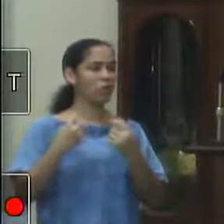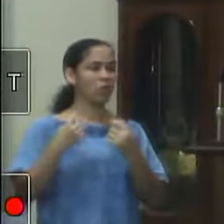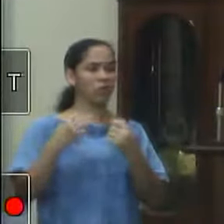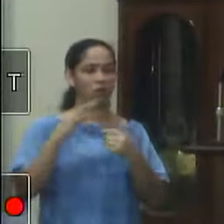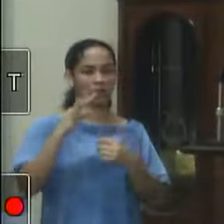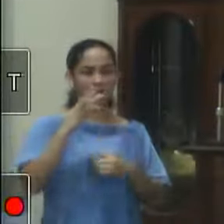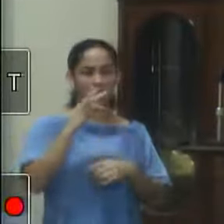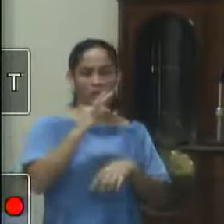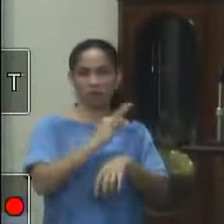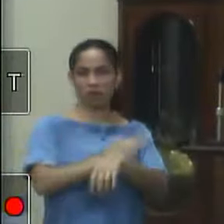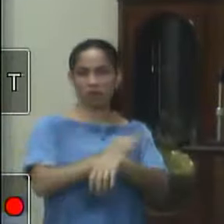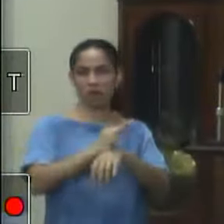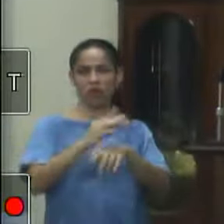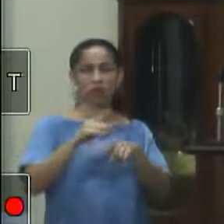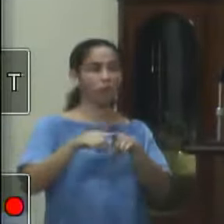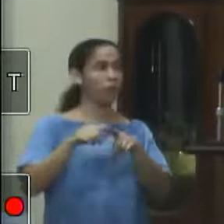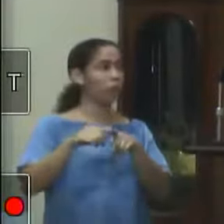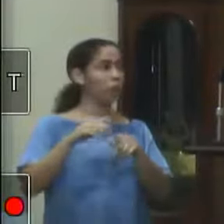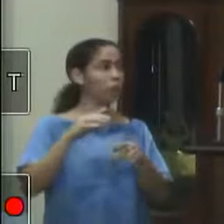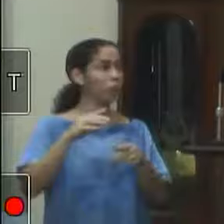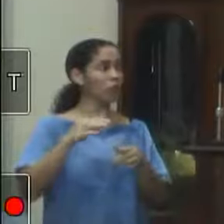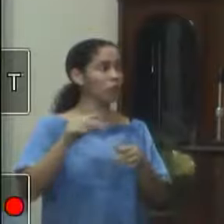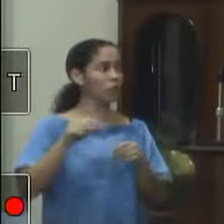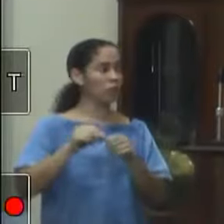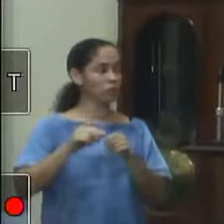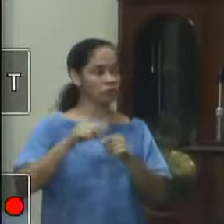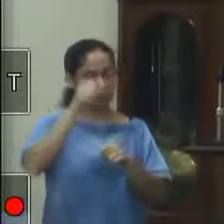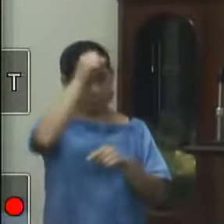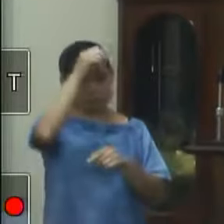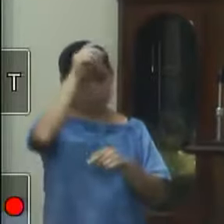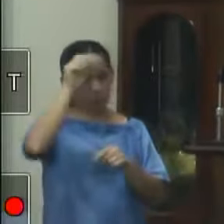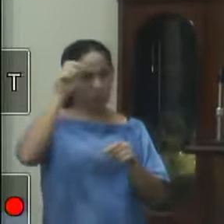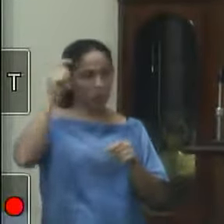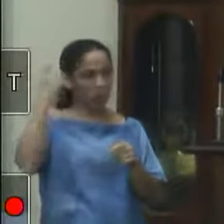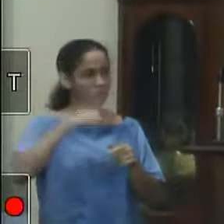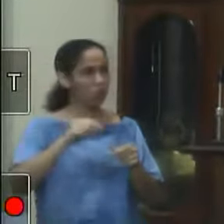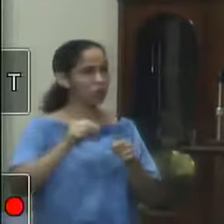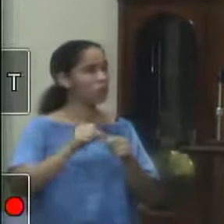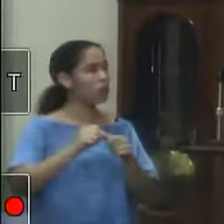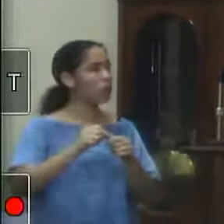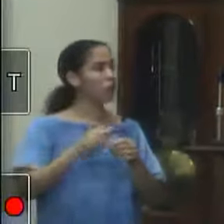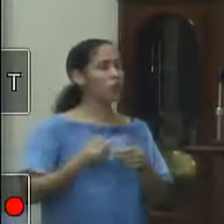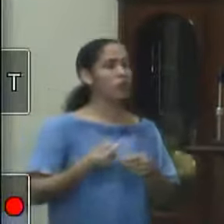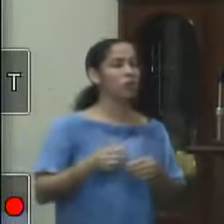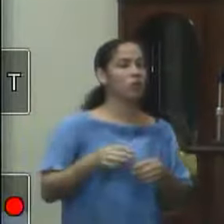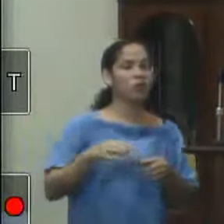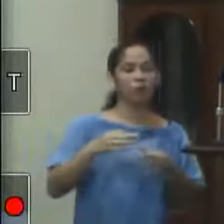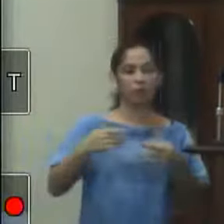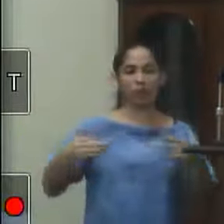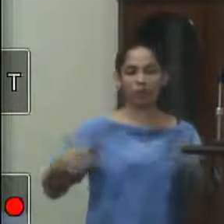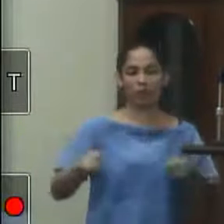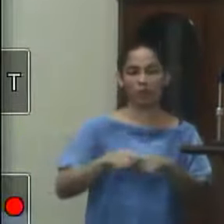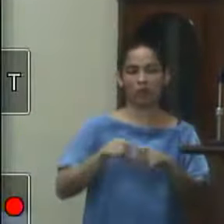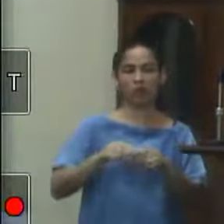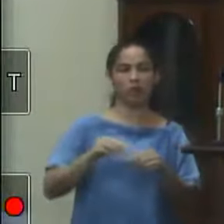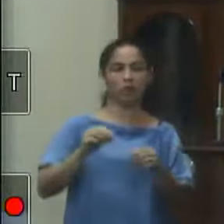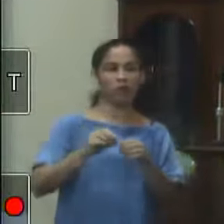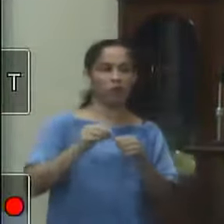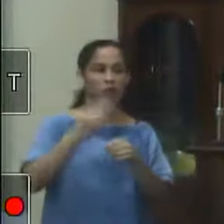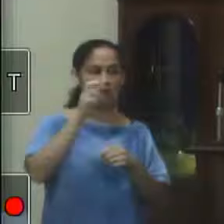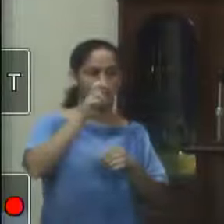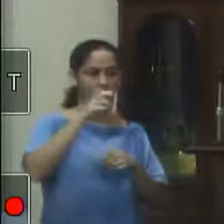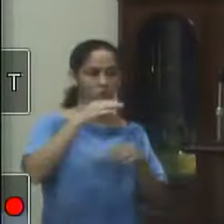prefeitura passaram ao prefeito que ele consegue fazer, com esse material, ele consegue cobrir 5